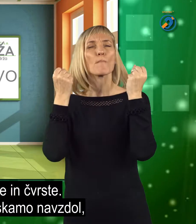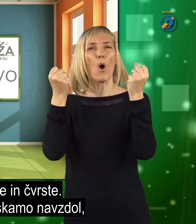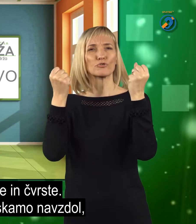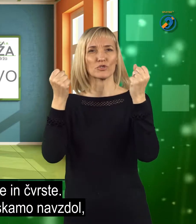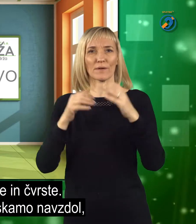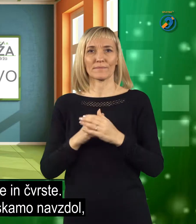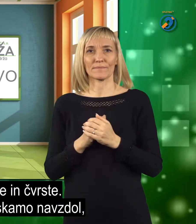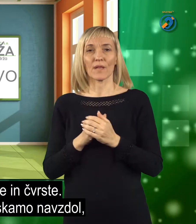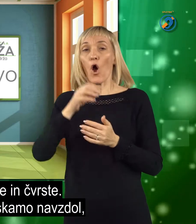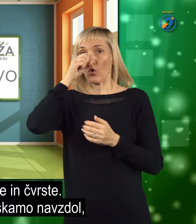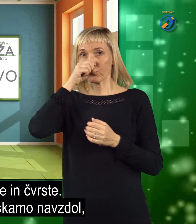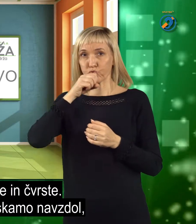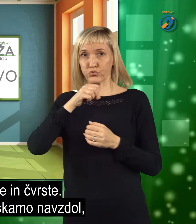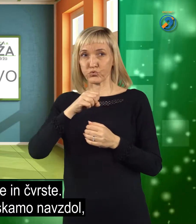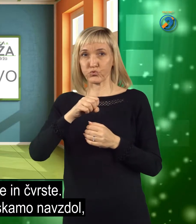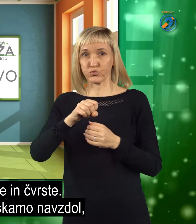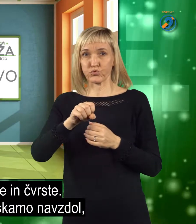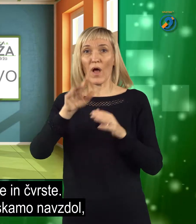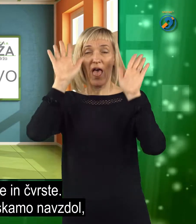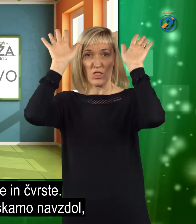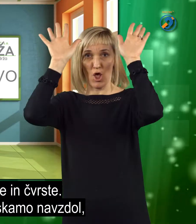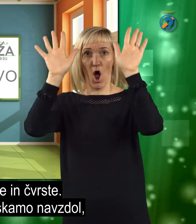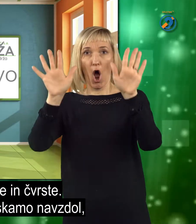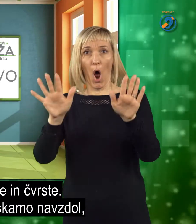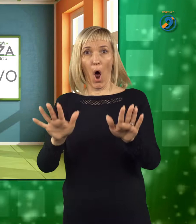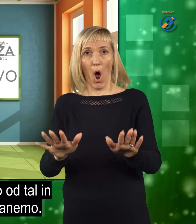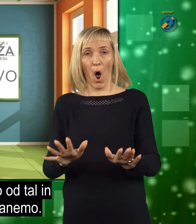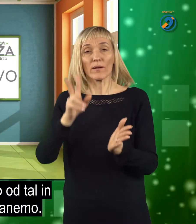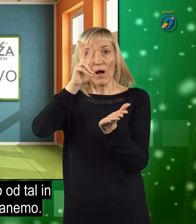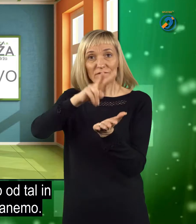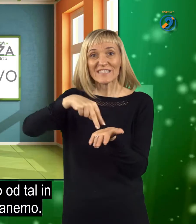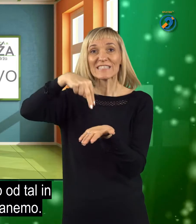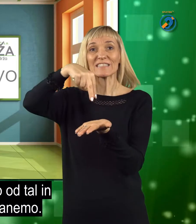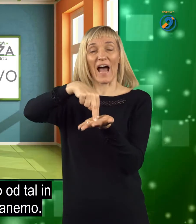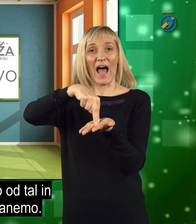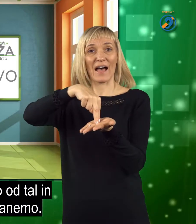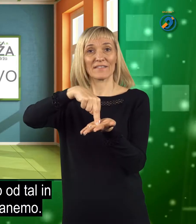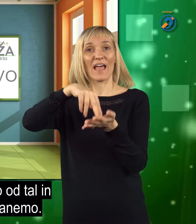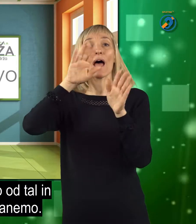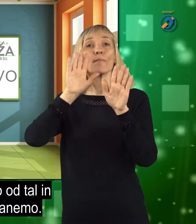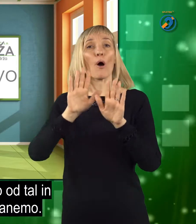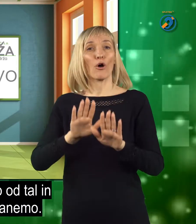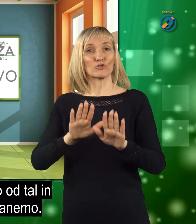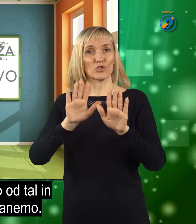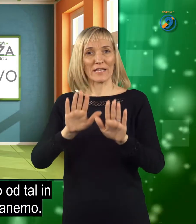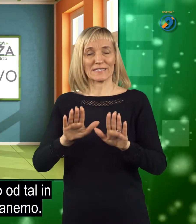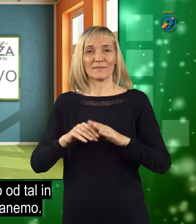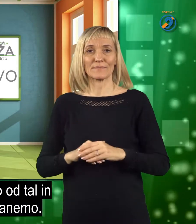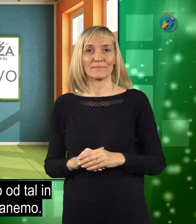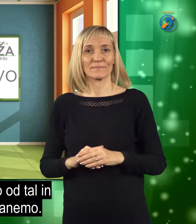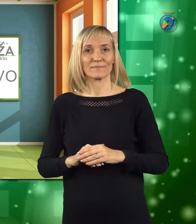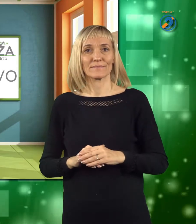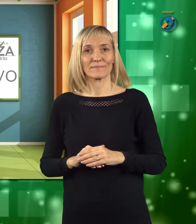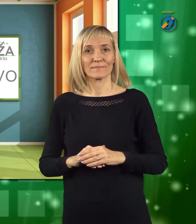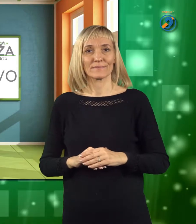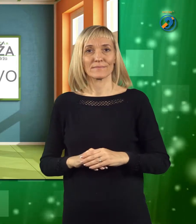močne in čvrste, z izdihom jih potiskamo navzdol, se odrivamo od tal in počasi vstanemo.